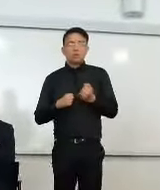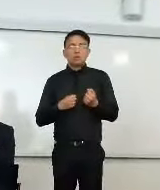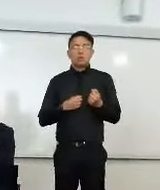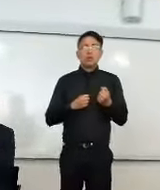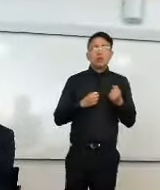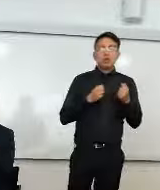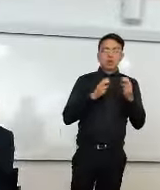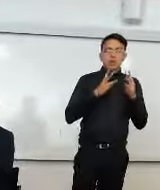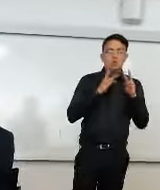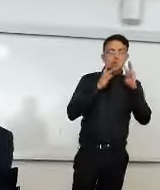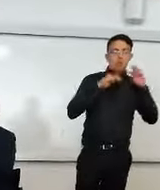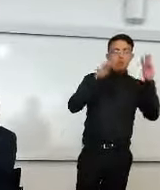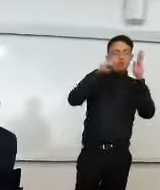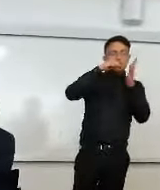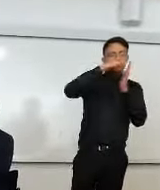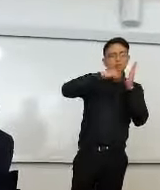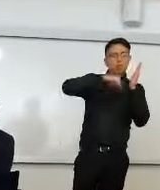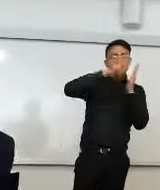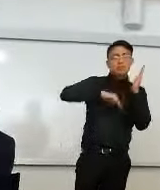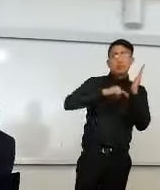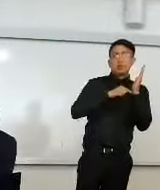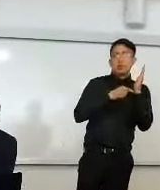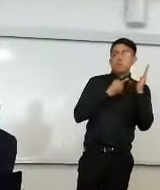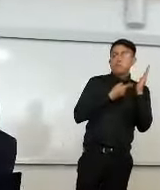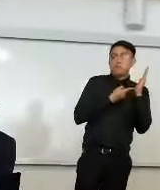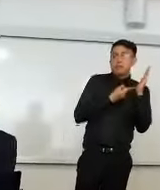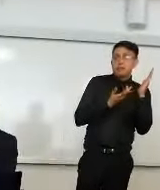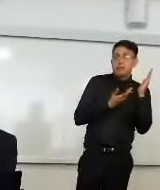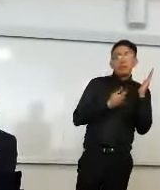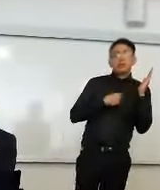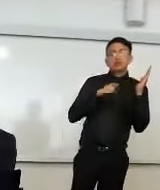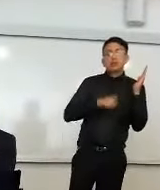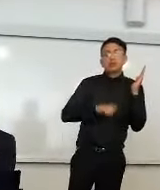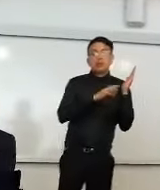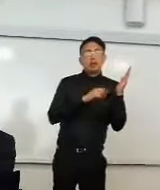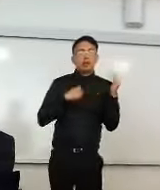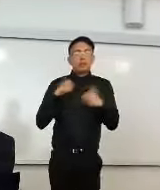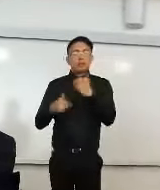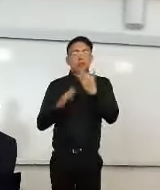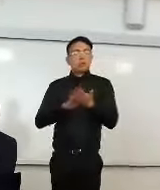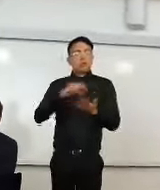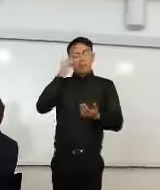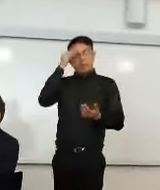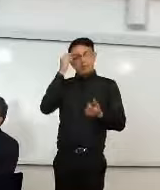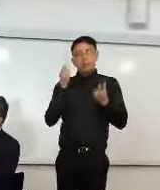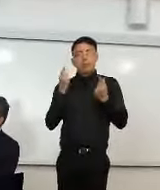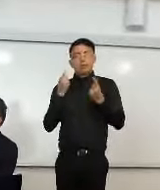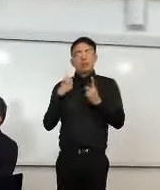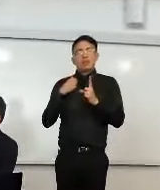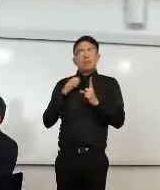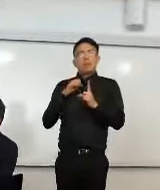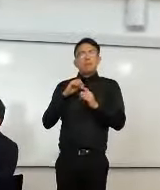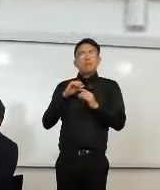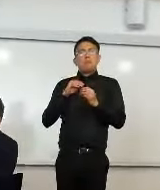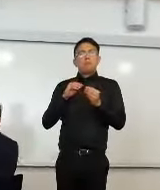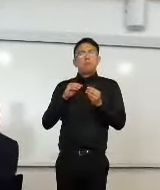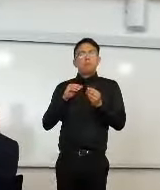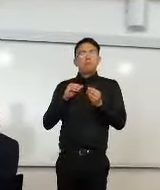aprendemos y tenemos que aprender. Este es un proceso de aprendizaje y de conocer y meternos en un lenguaje dentro del modelo social de discapacidad,